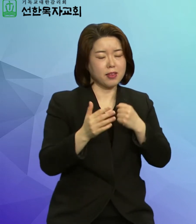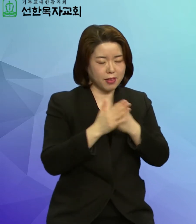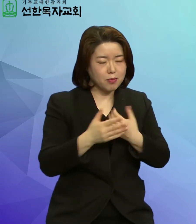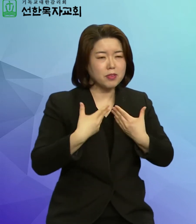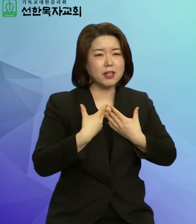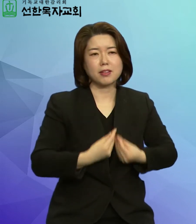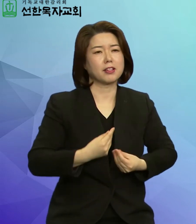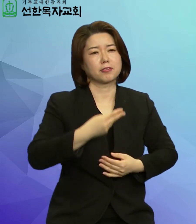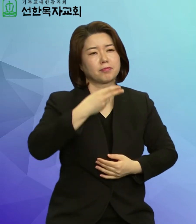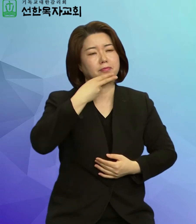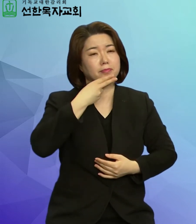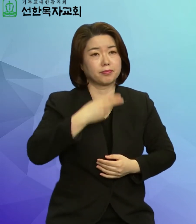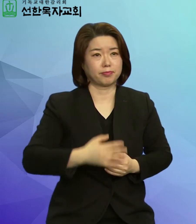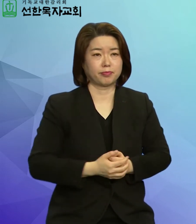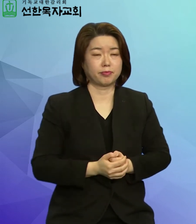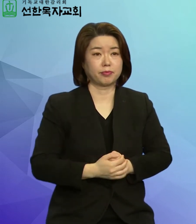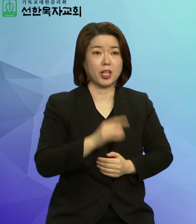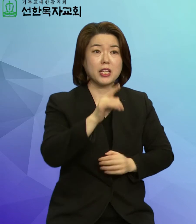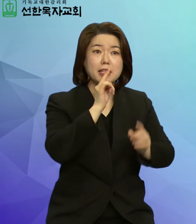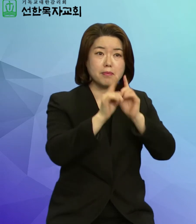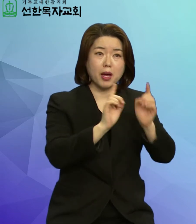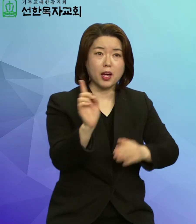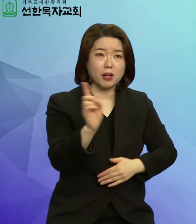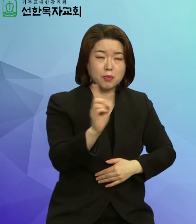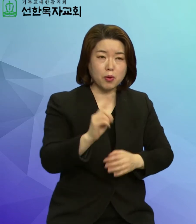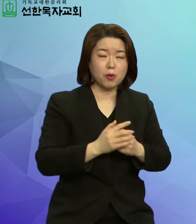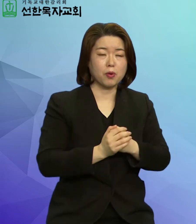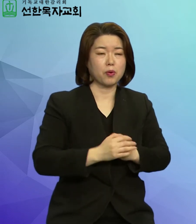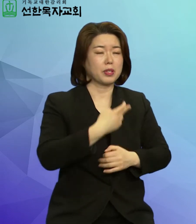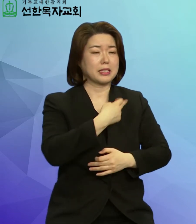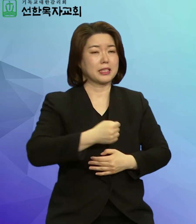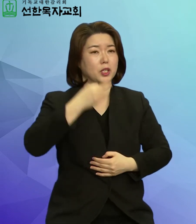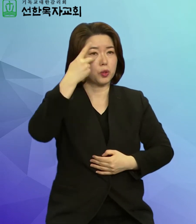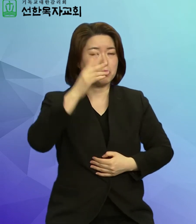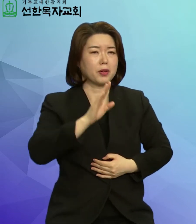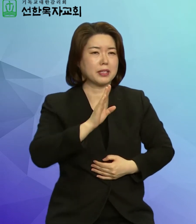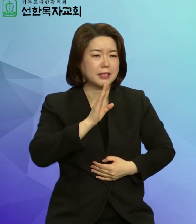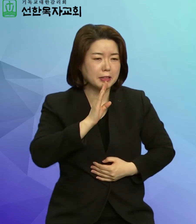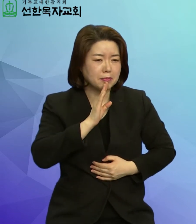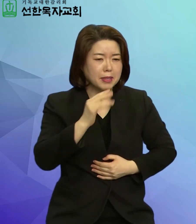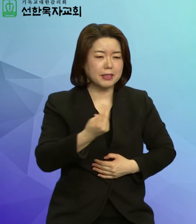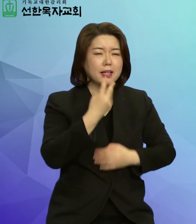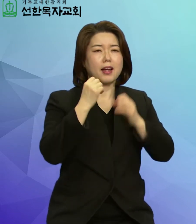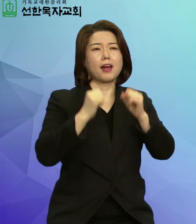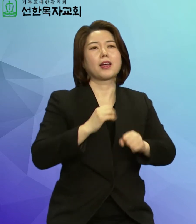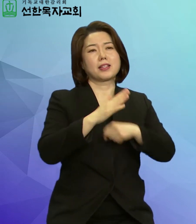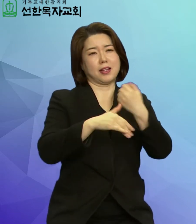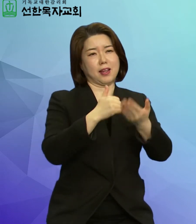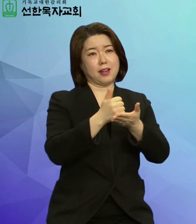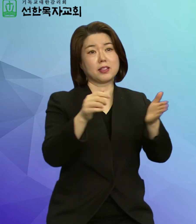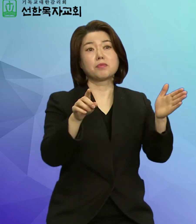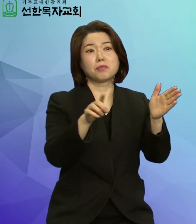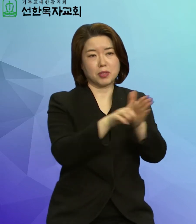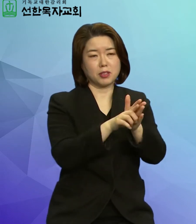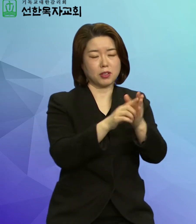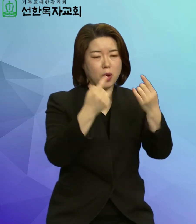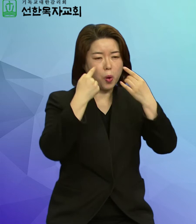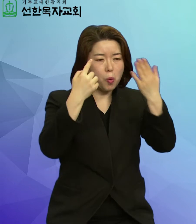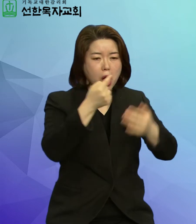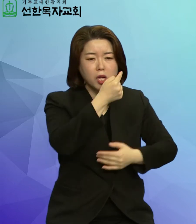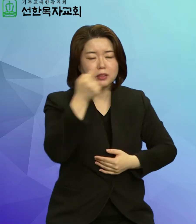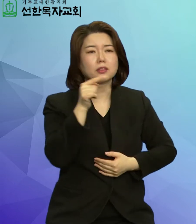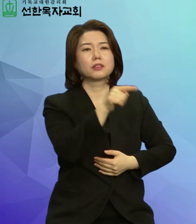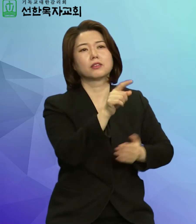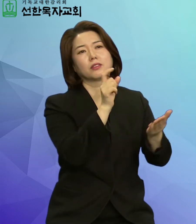있으니 낙심하지 않습니다. 이 말은 사도 바울이 정말 살아계신 하나님을